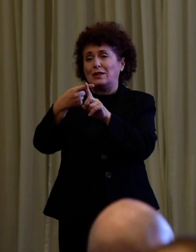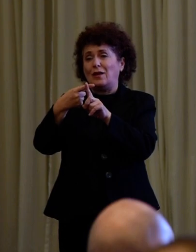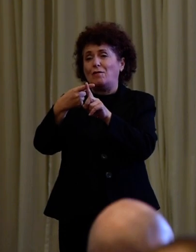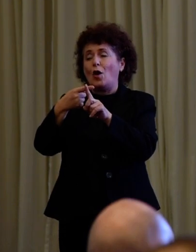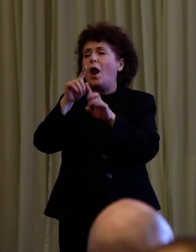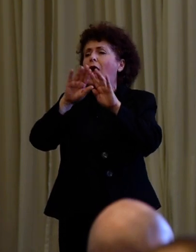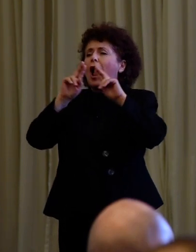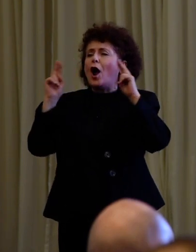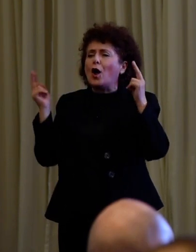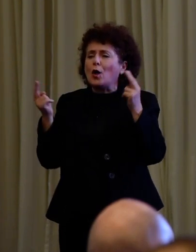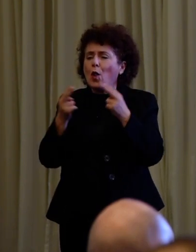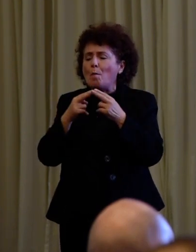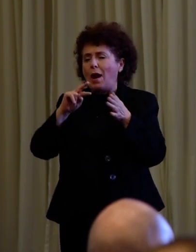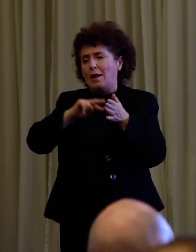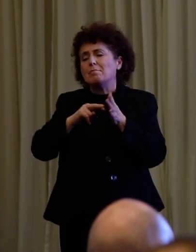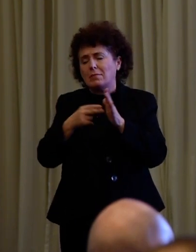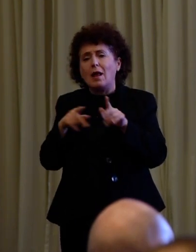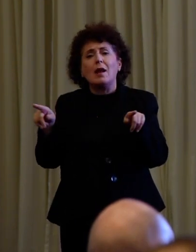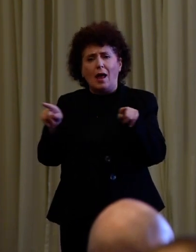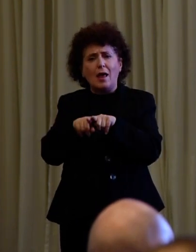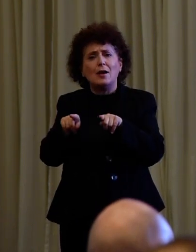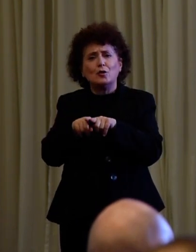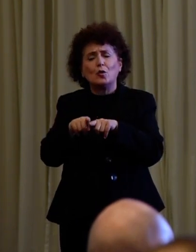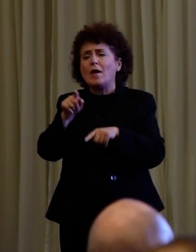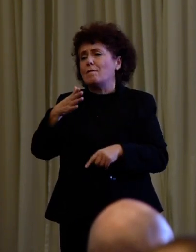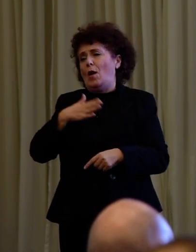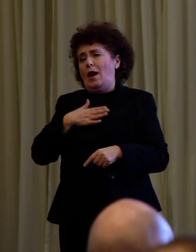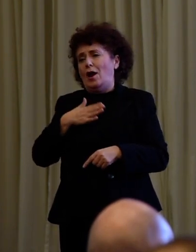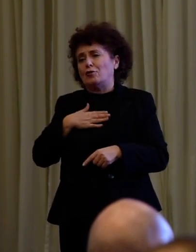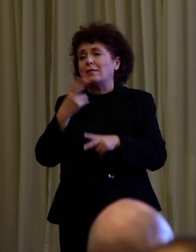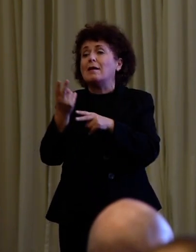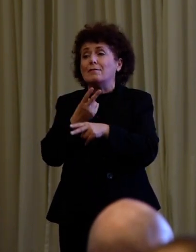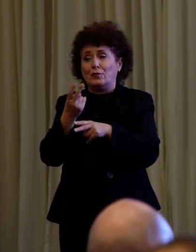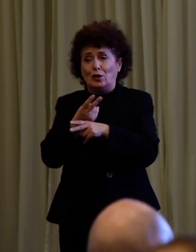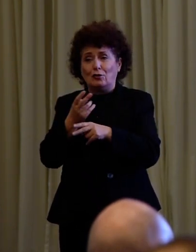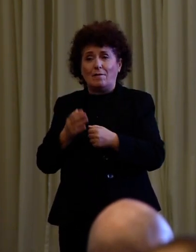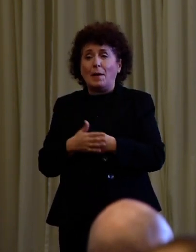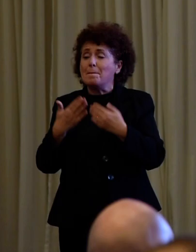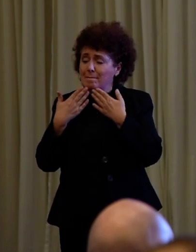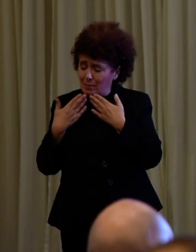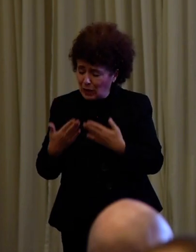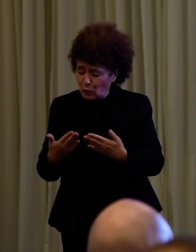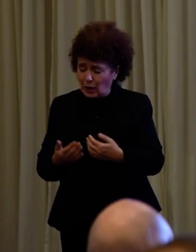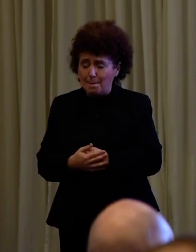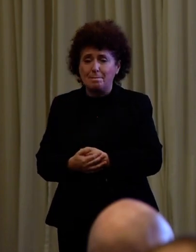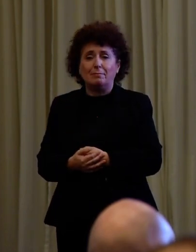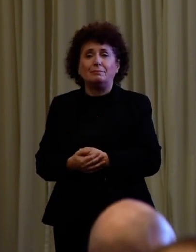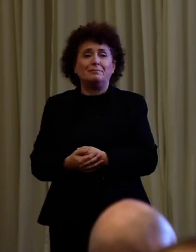на глобален план, а исто така и во нашата држава. Благодарам.